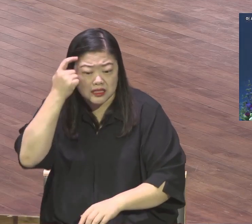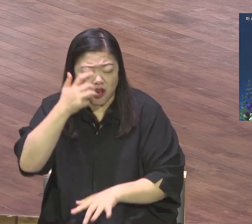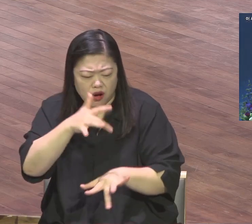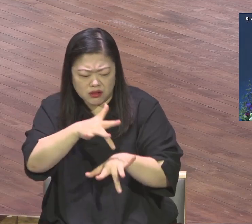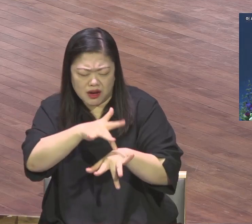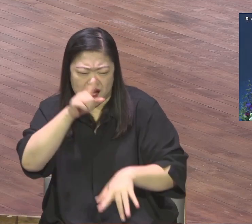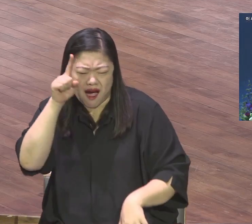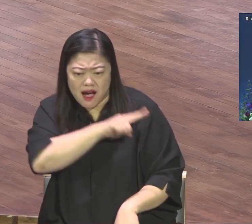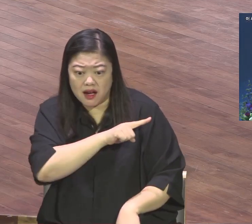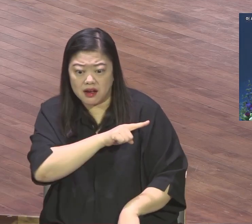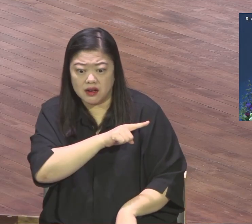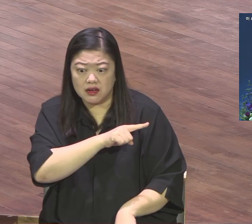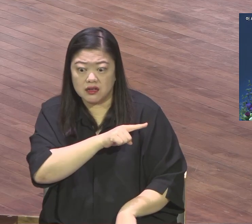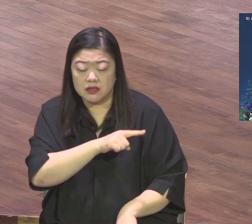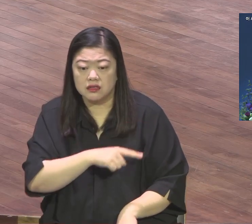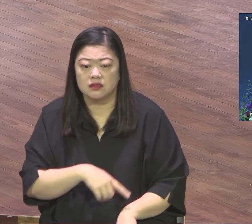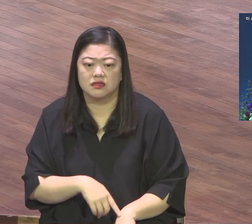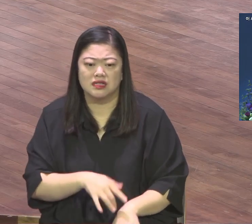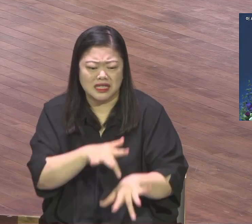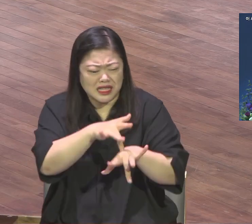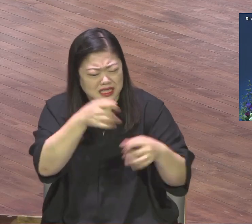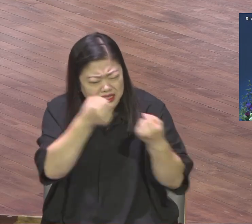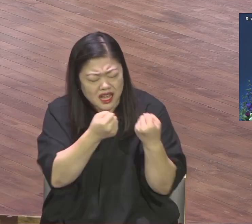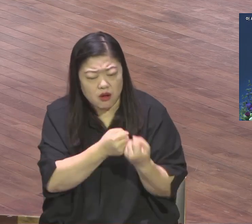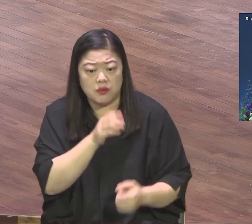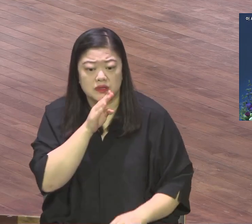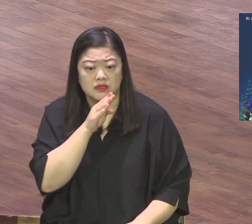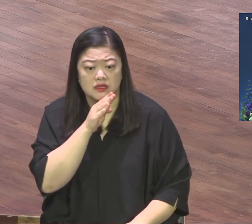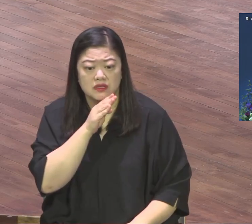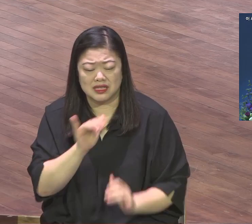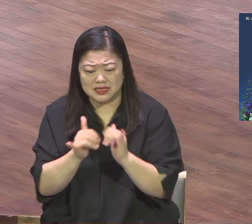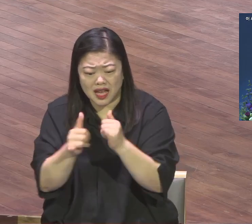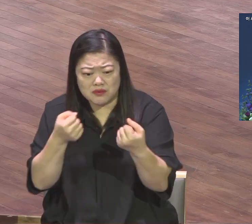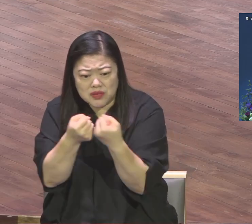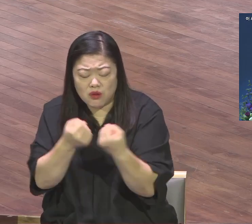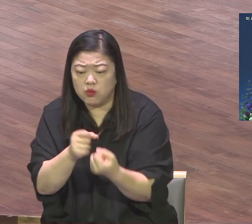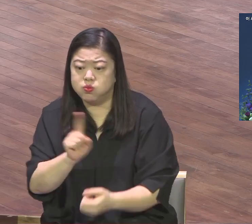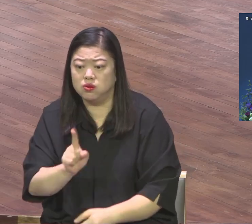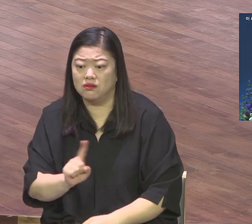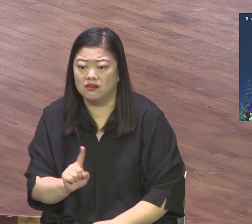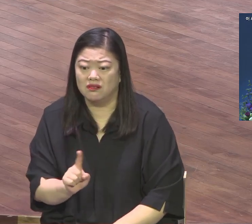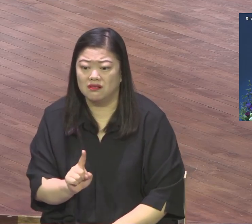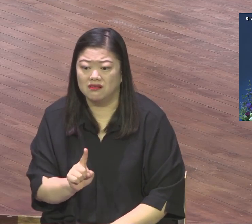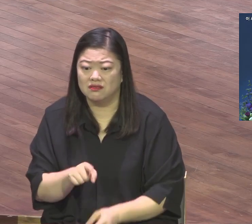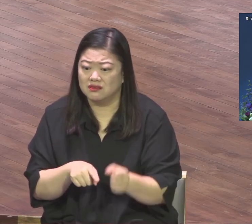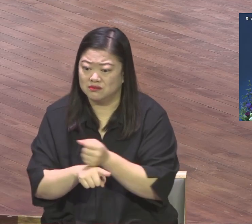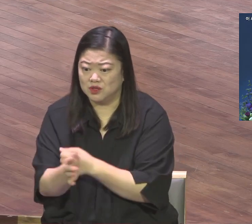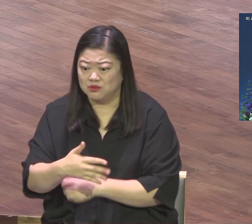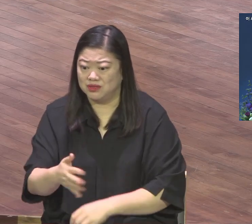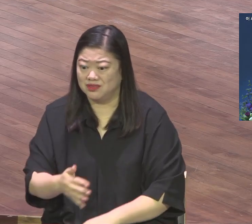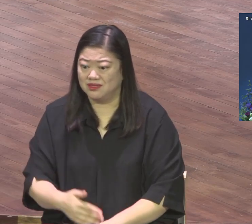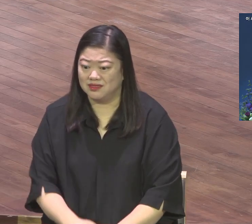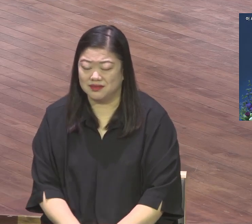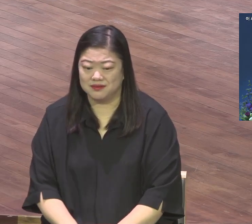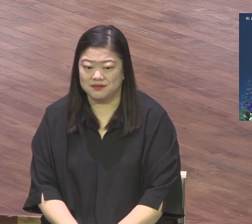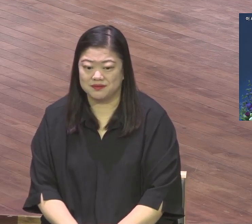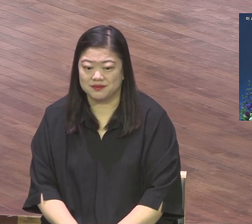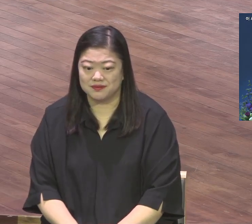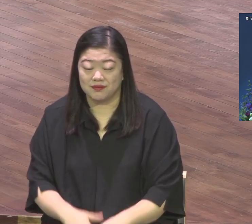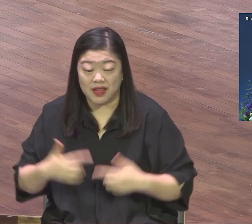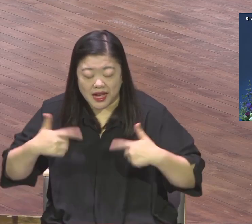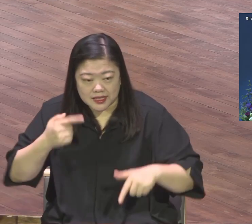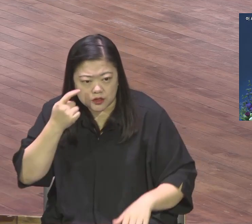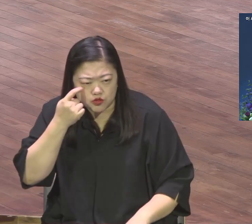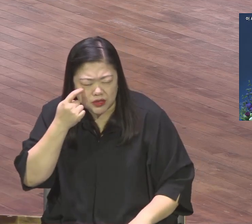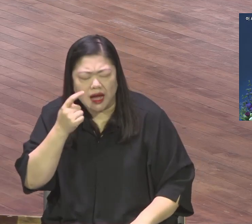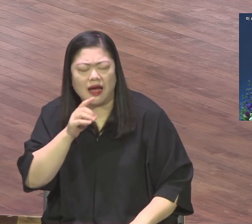악의 영들하고 상대해야 되는데 맨날 사람하고 상대해 싸워. 영적 싸움이 아니란 말이에요. 악의 영들. 모든 걸 영적으로